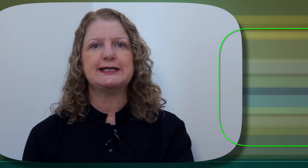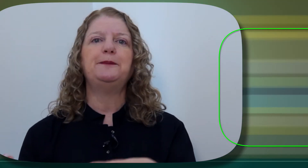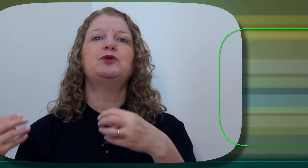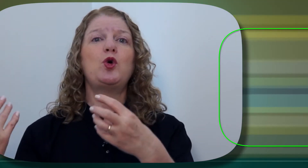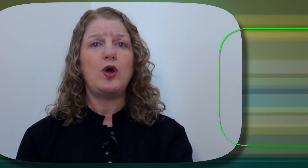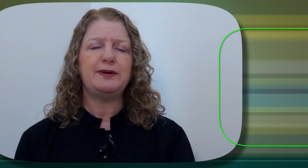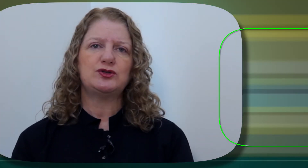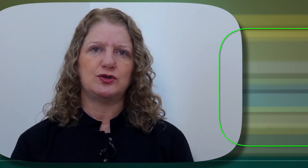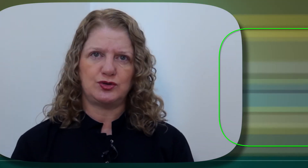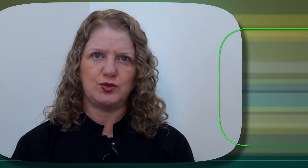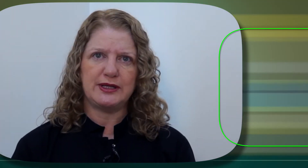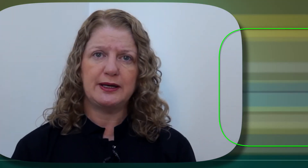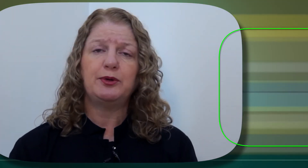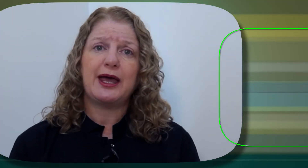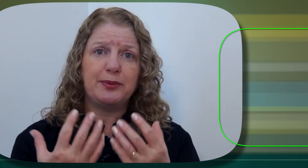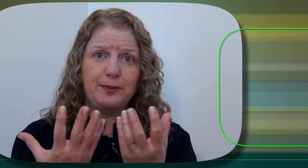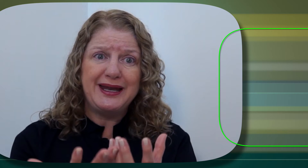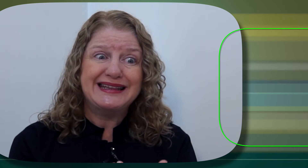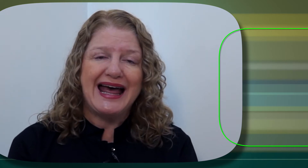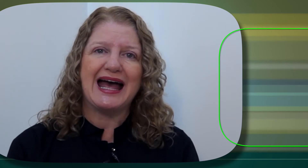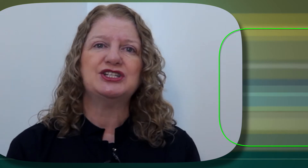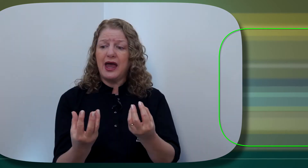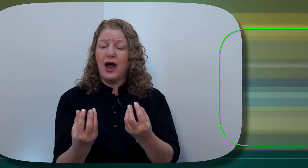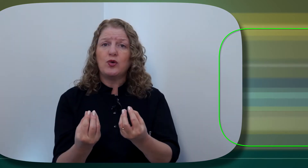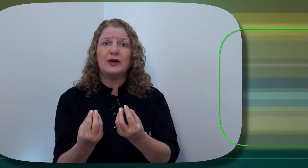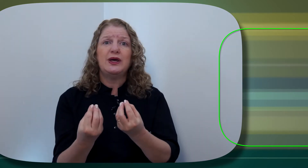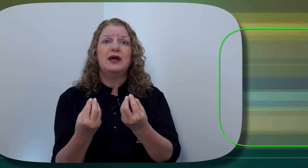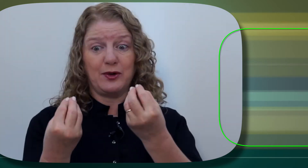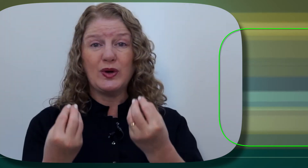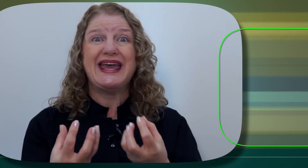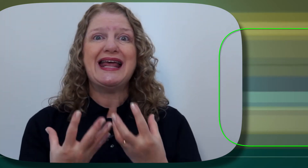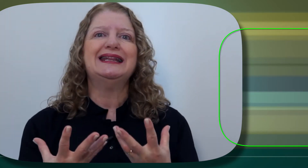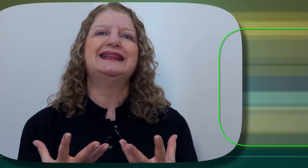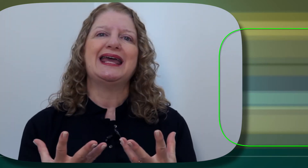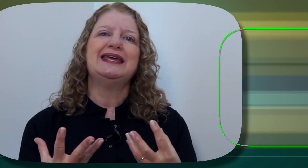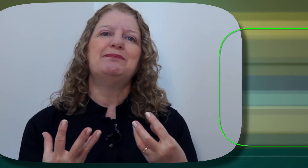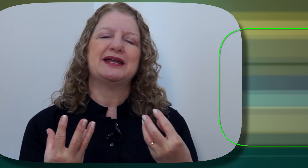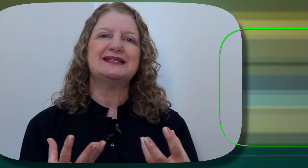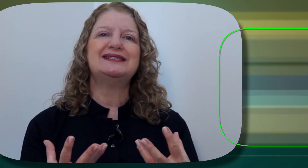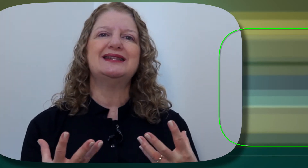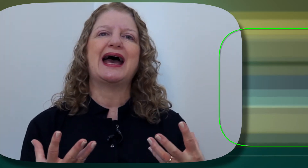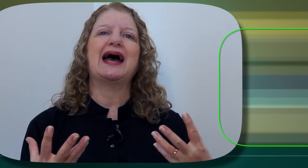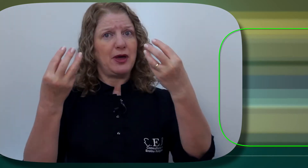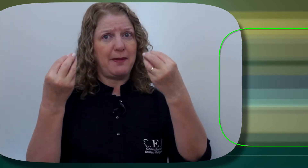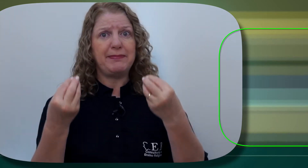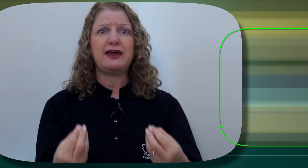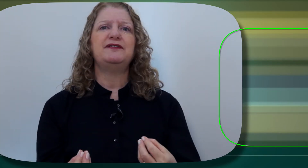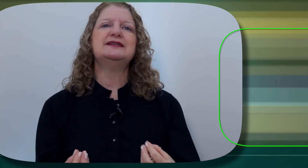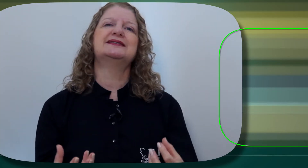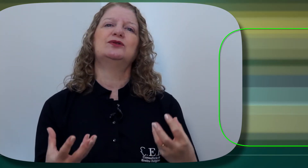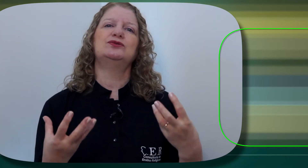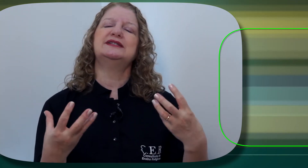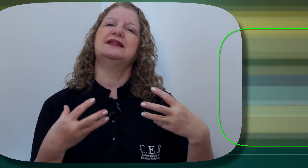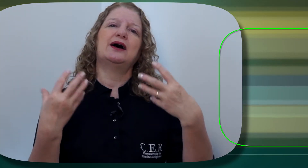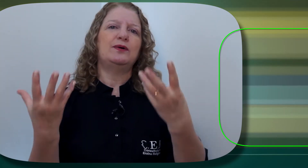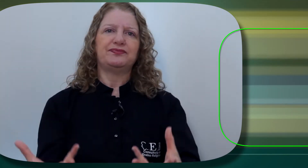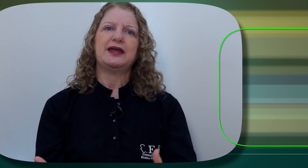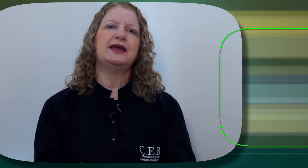fazer com a pessoa surda, porque a propriedade é algo que o que ele tem para ensinar é a perfeição do sinal, é ele